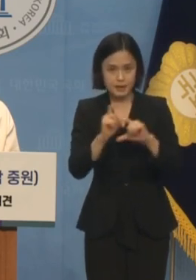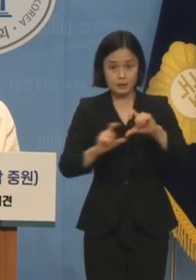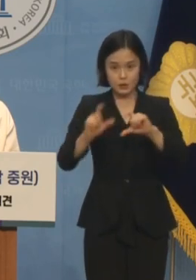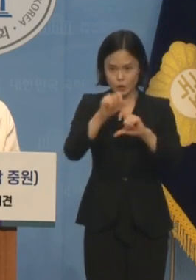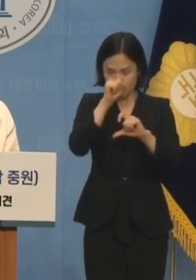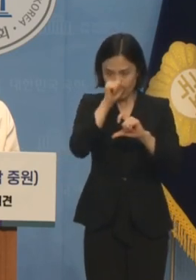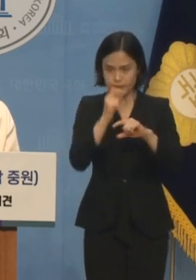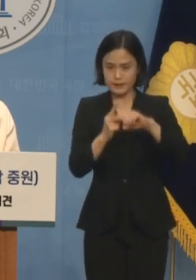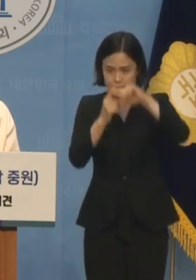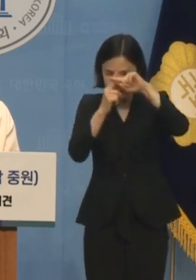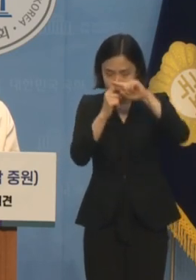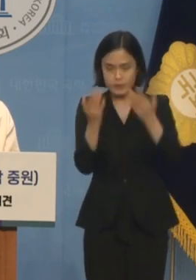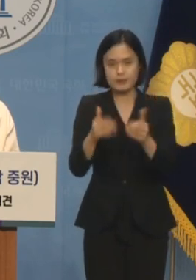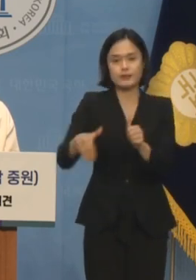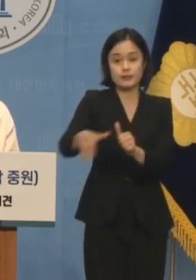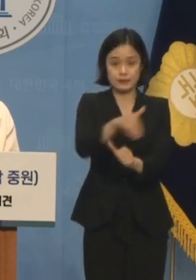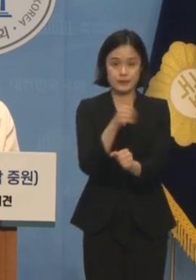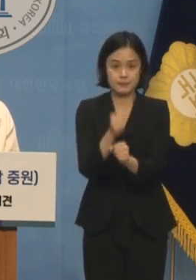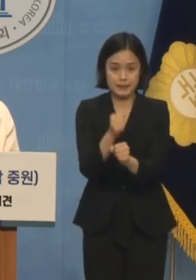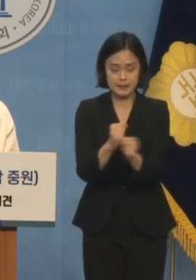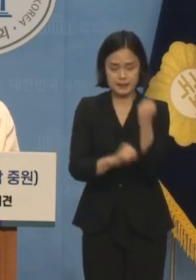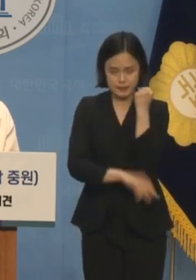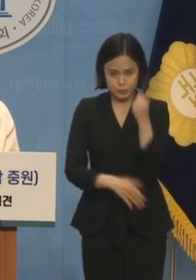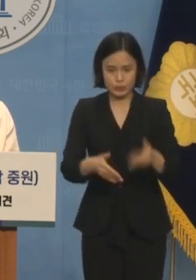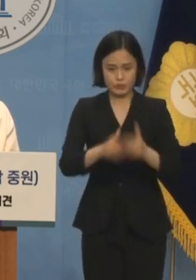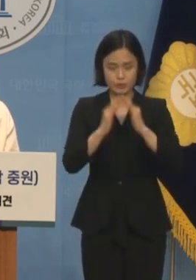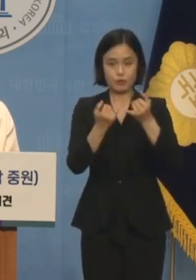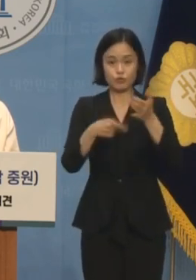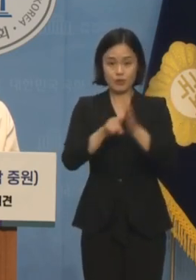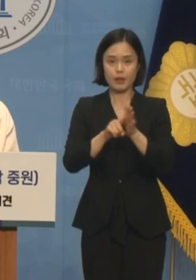위한 초석을 세울 수 있도록 하겠습니다. 고맙습니다.